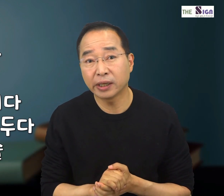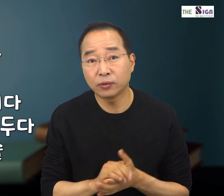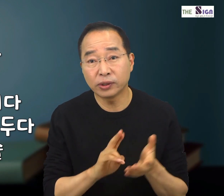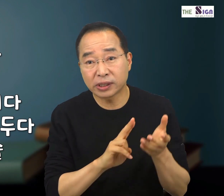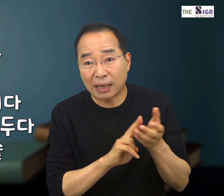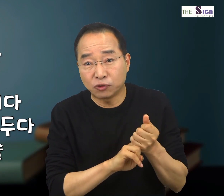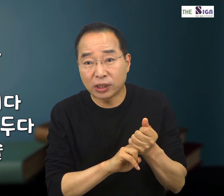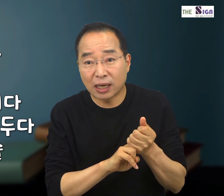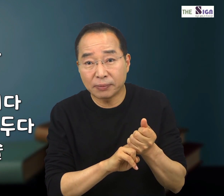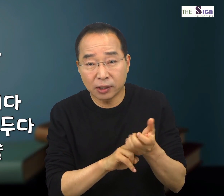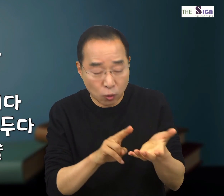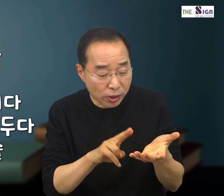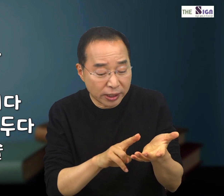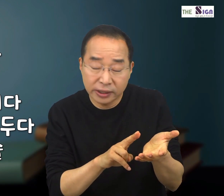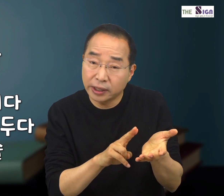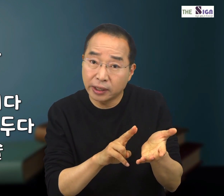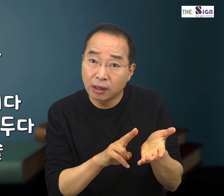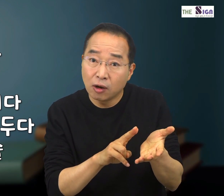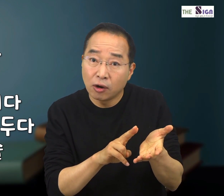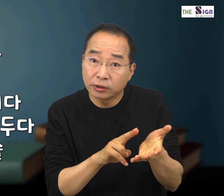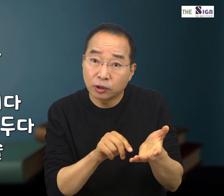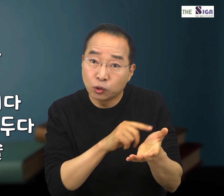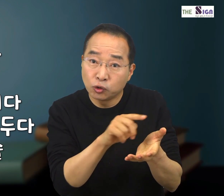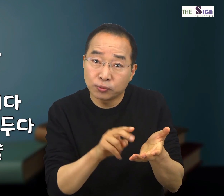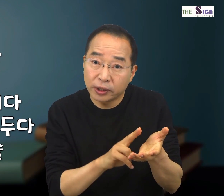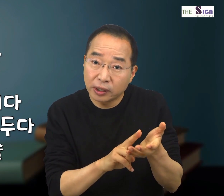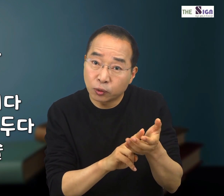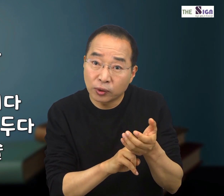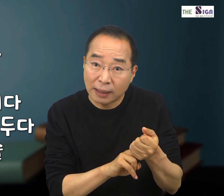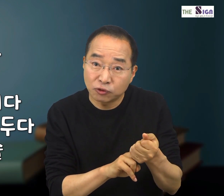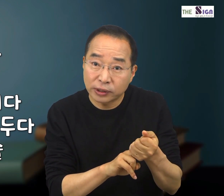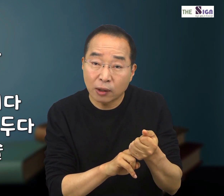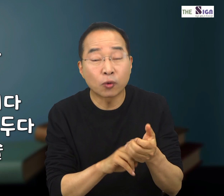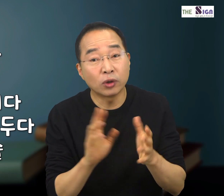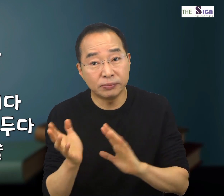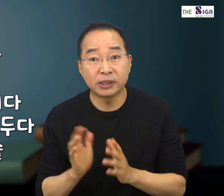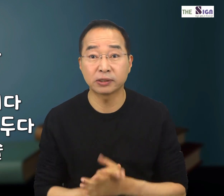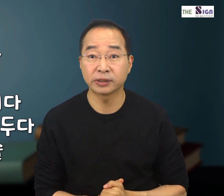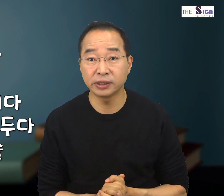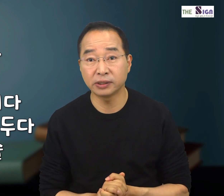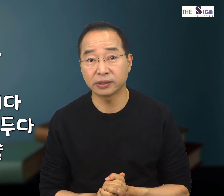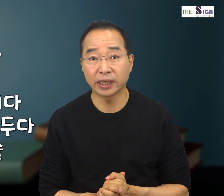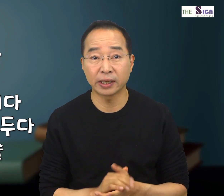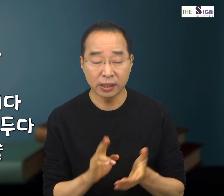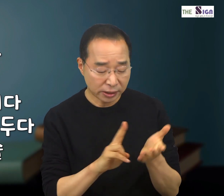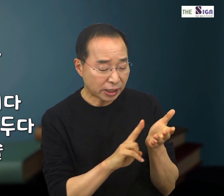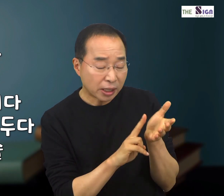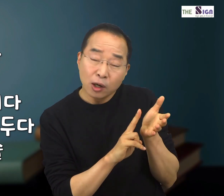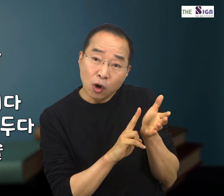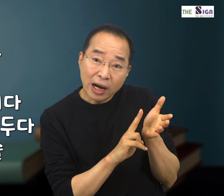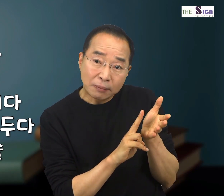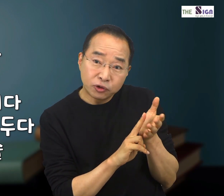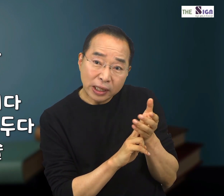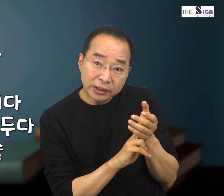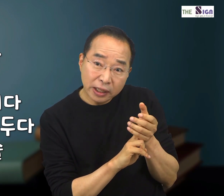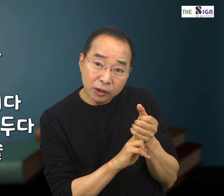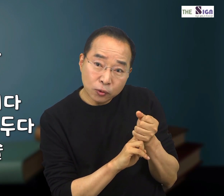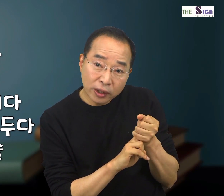여기 이제 감추다 하면은 그게 이제 어떤 돈주머니에 돈을 감추다, 그런 의미에서 쓰이는데, 자, 감추다 할 때는 이렇게